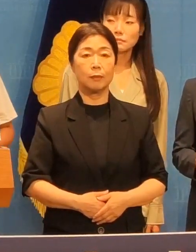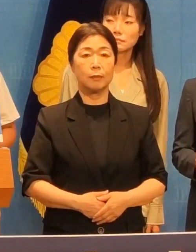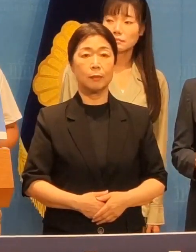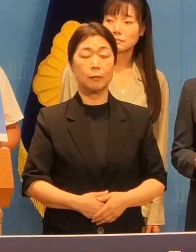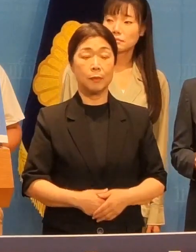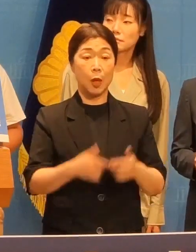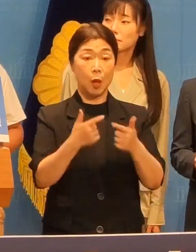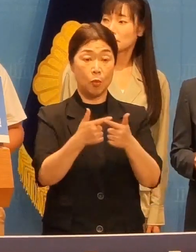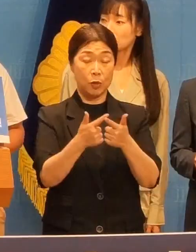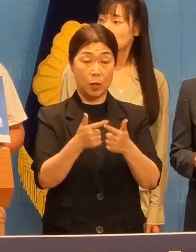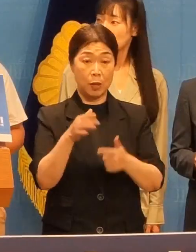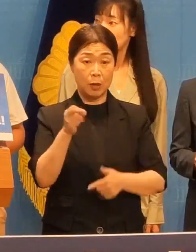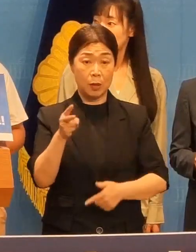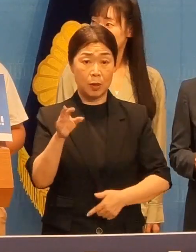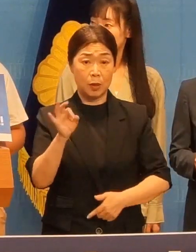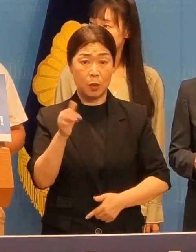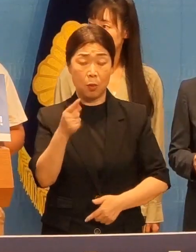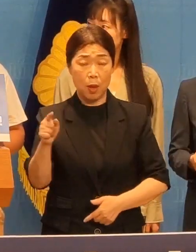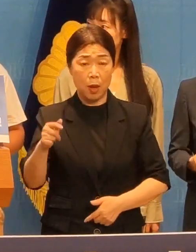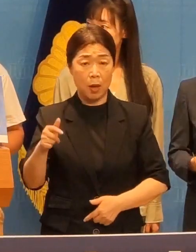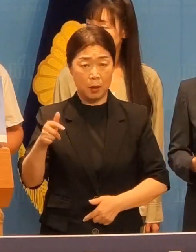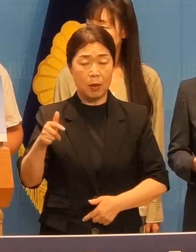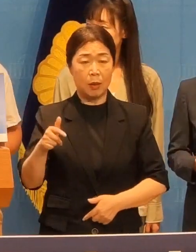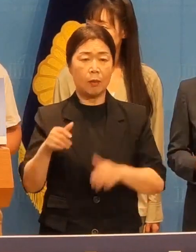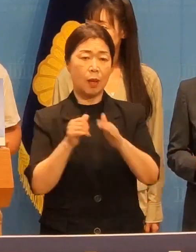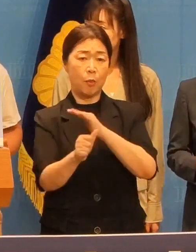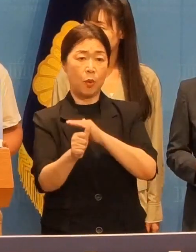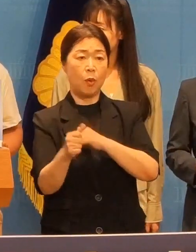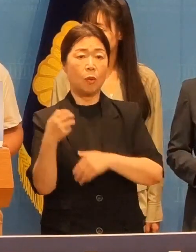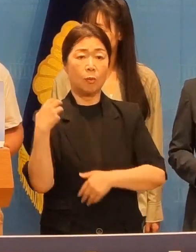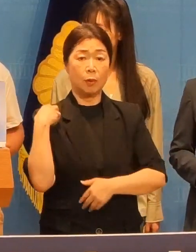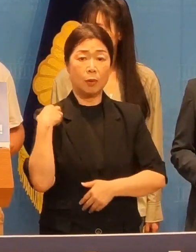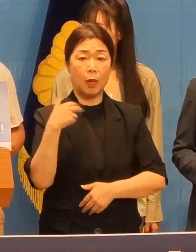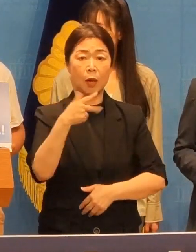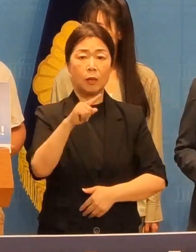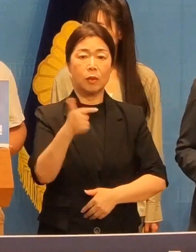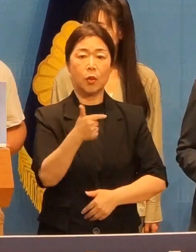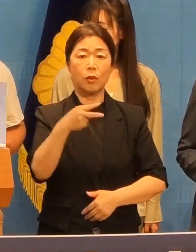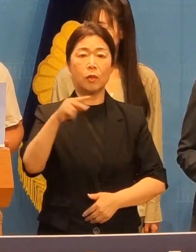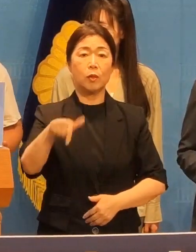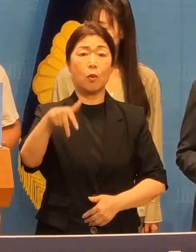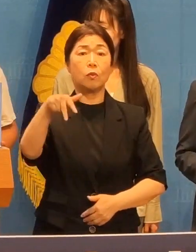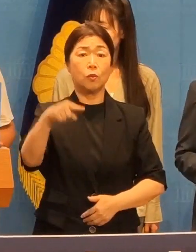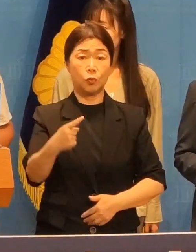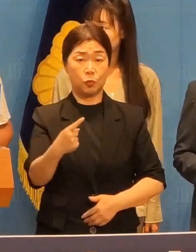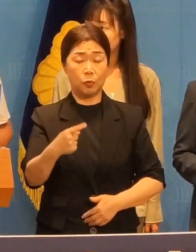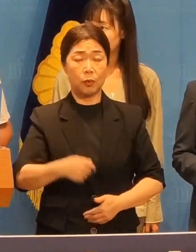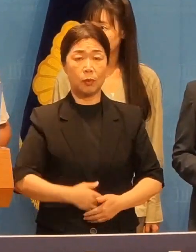부산 영아석 재생원 협의회 대표를 맡고 있는 손석주입니다. 오늘 이 자리가